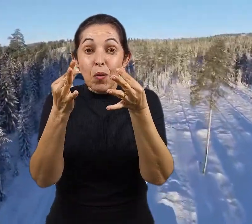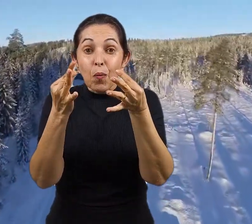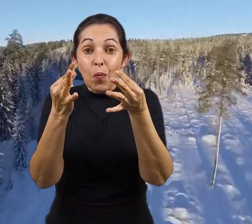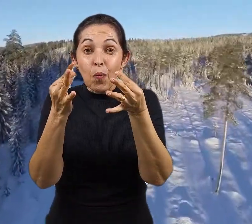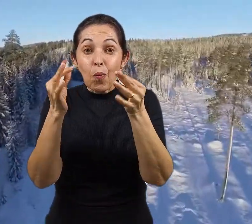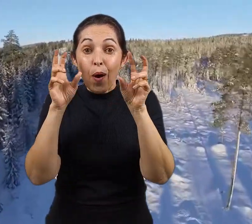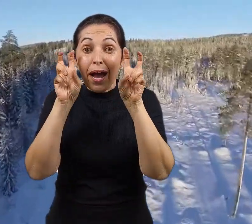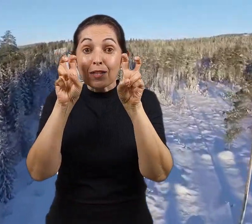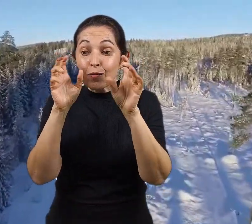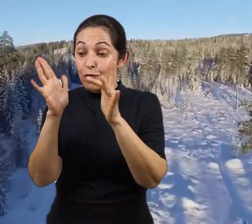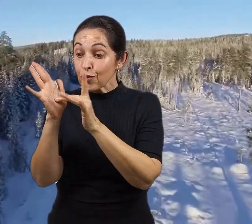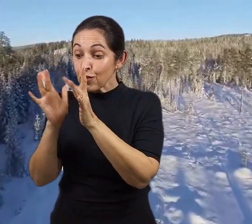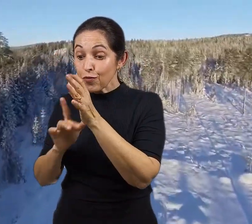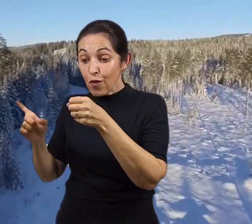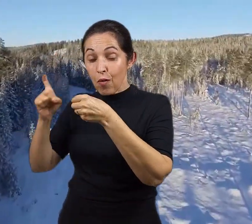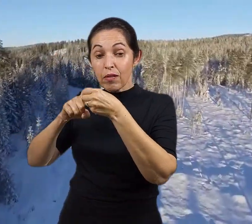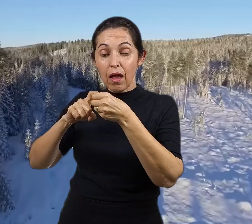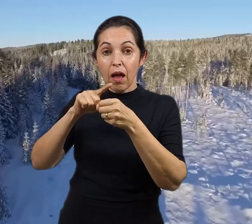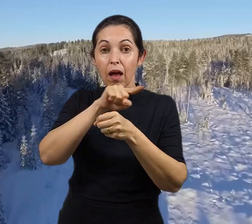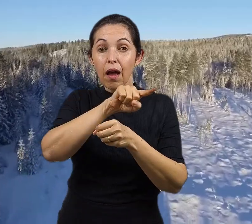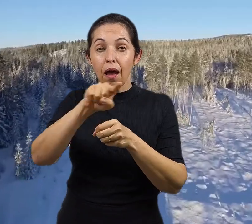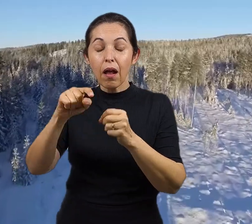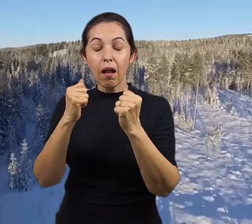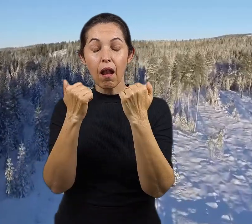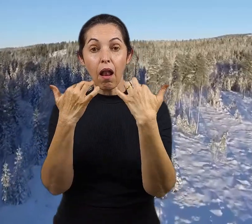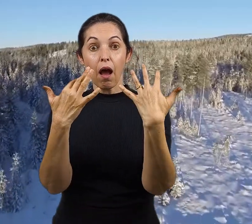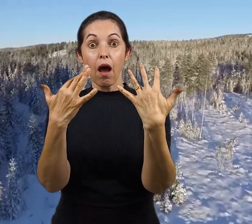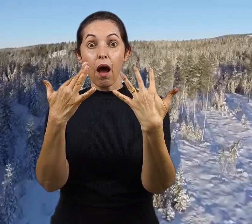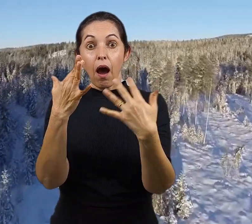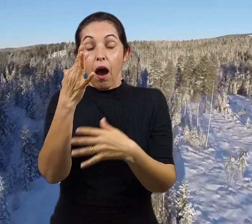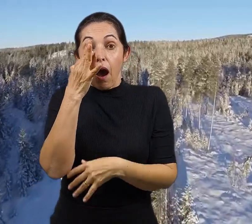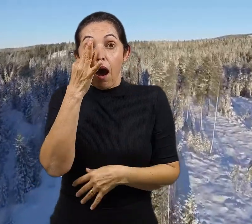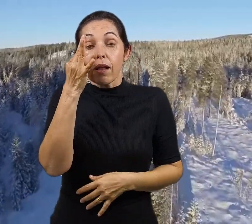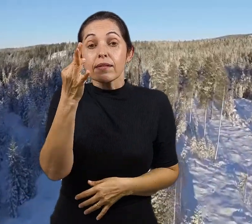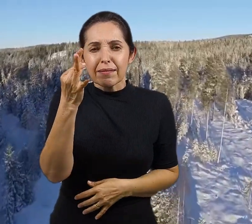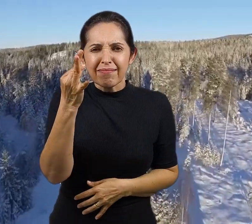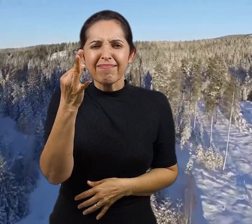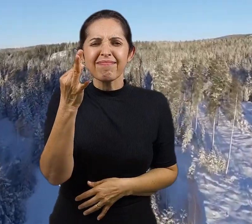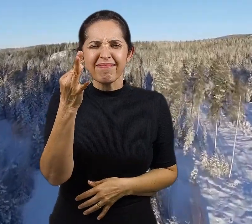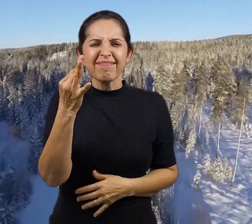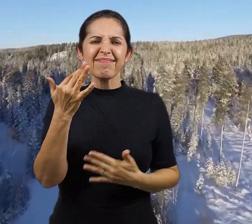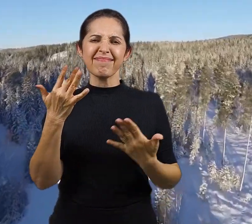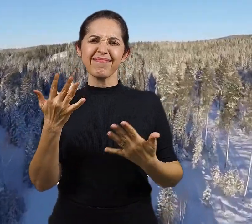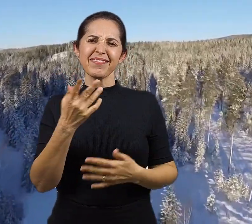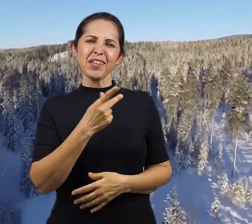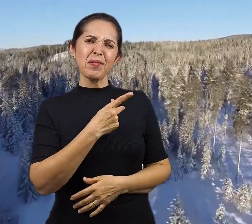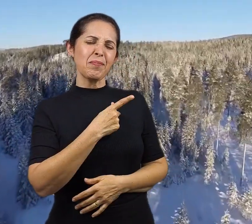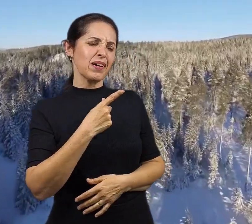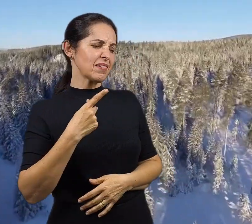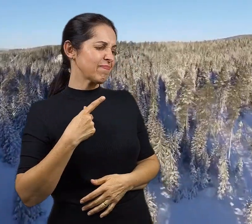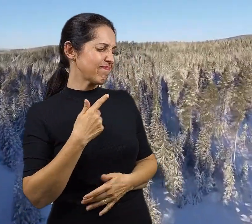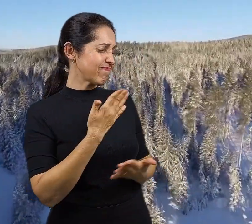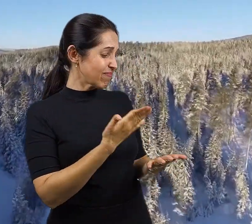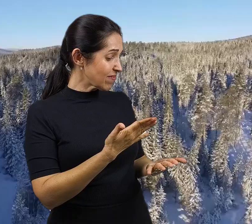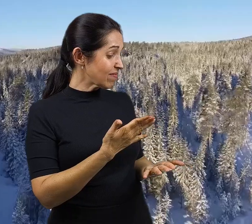nas revelações. E o pastor olhou para mim e disse: às vezes o nosso povo não valoriza o que nós